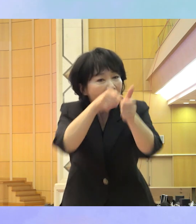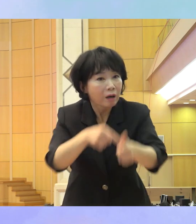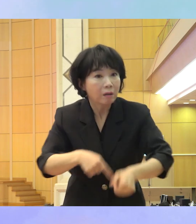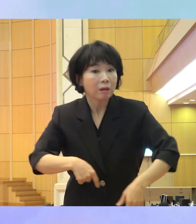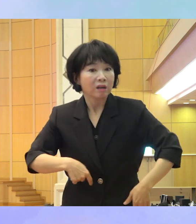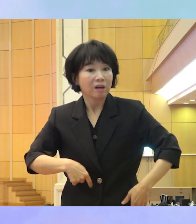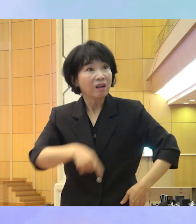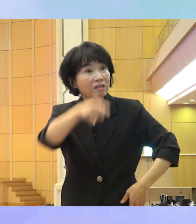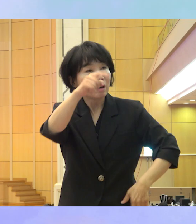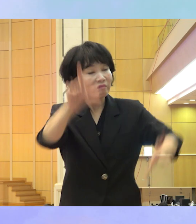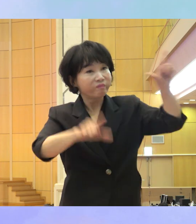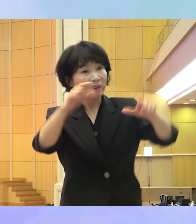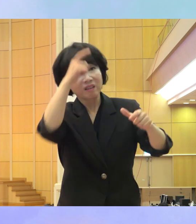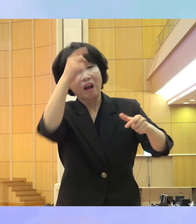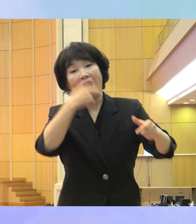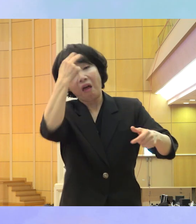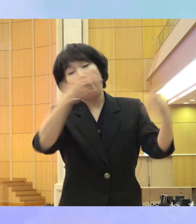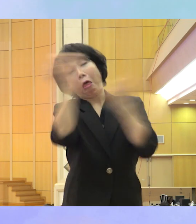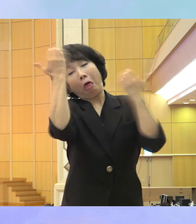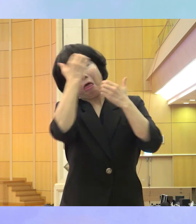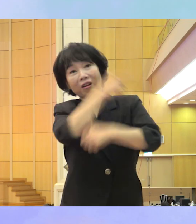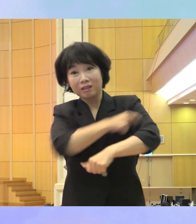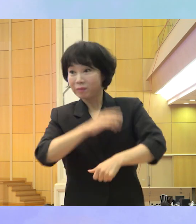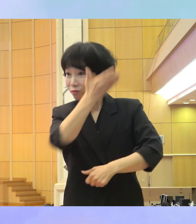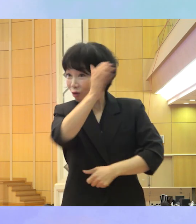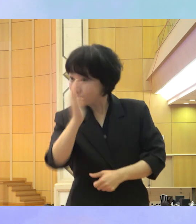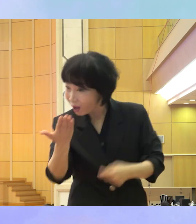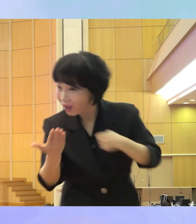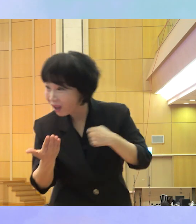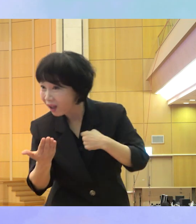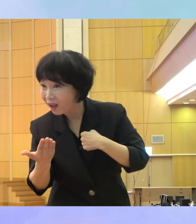아니, 해롱해롱 하는 사람은 어떻게 집사 직분을 줍니까?